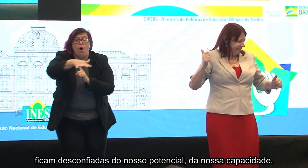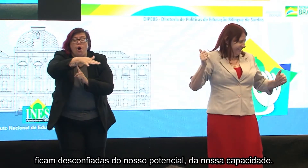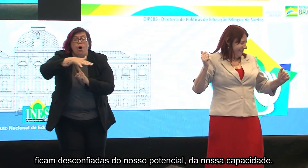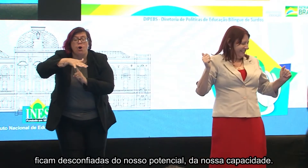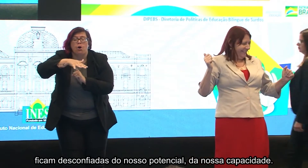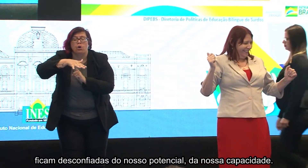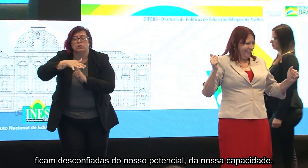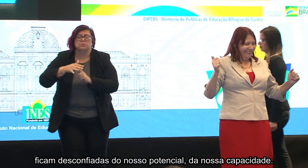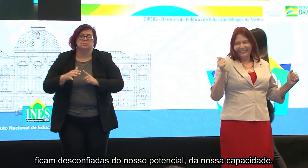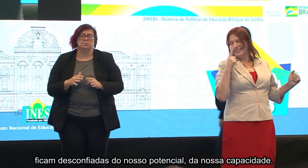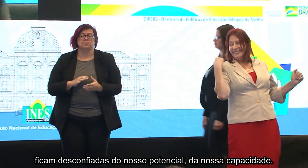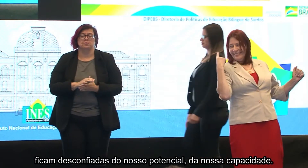potencial, da nossa capacidade.